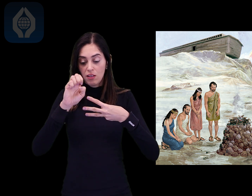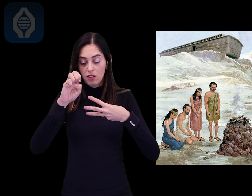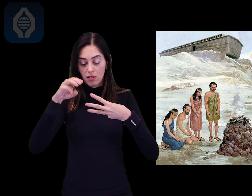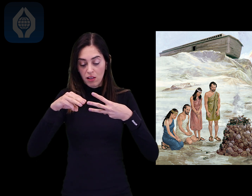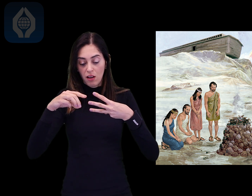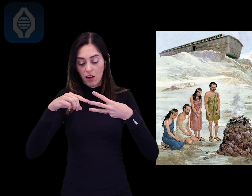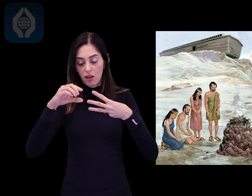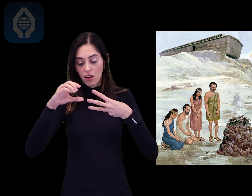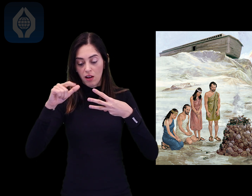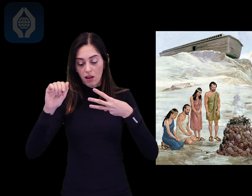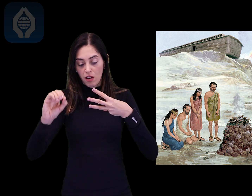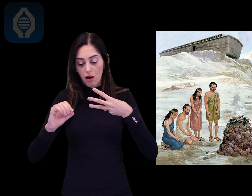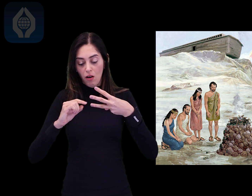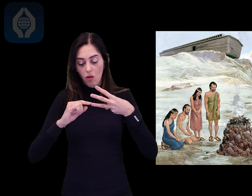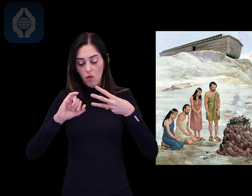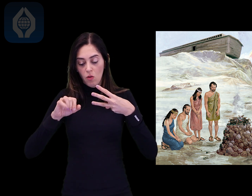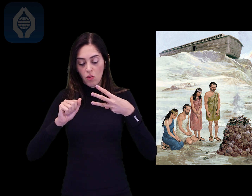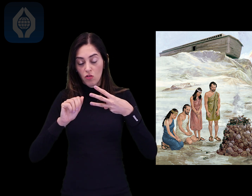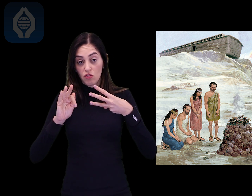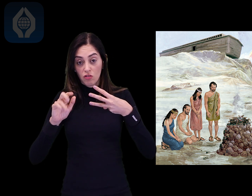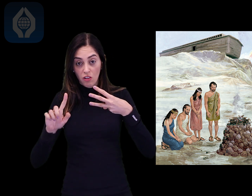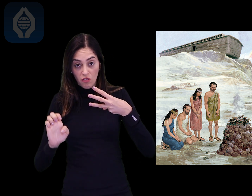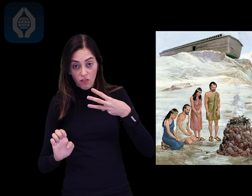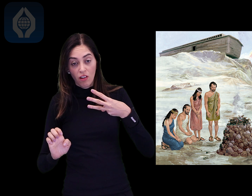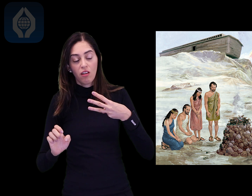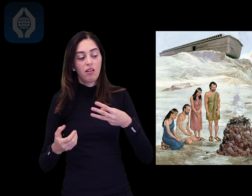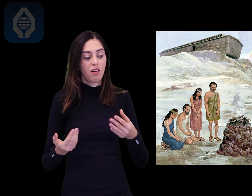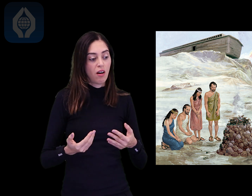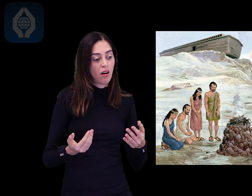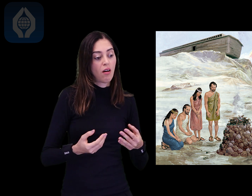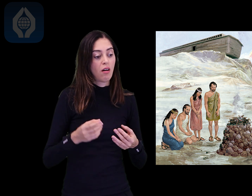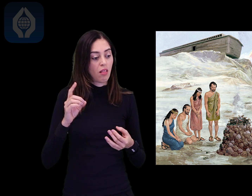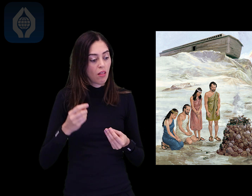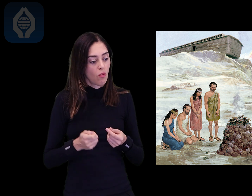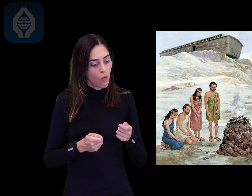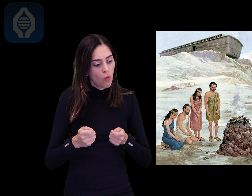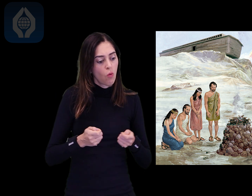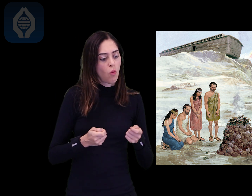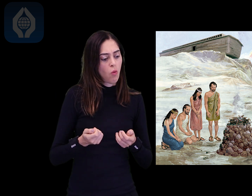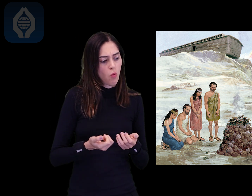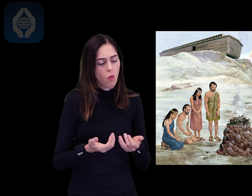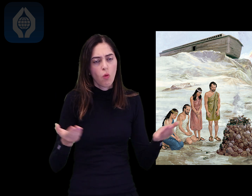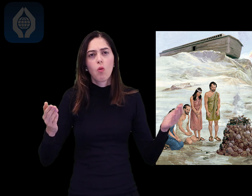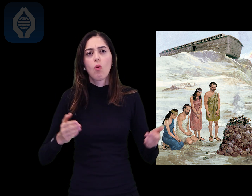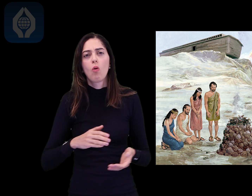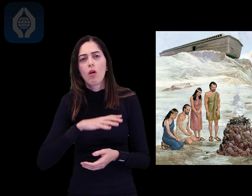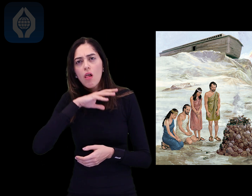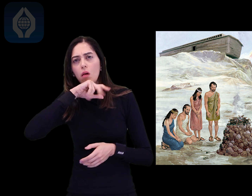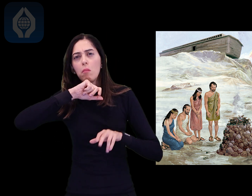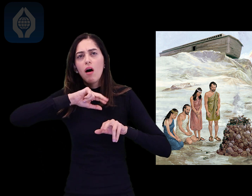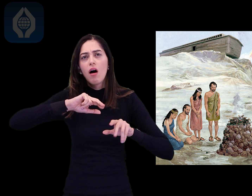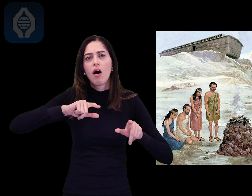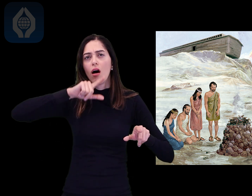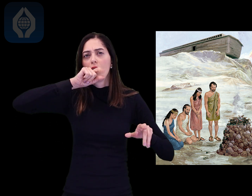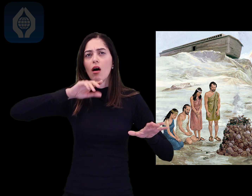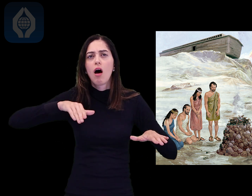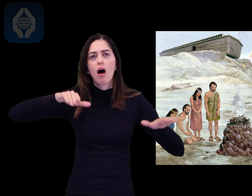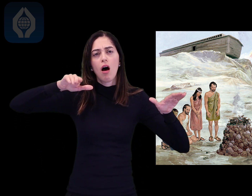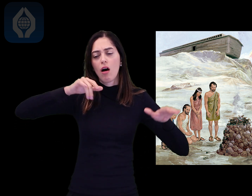animais, pássaros e peixes, assim como dera a Adão no princípio. O mundo e tudo que nele pertencem a Deus. Mas